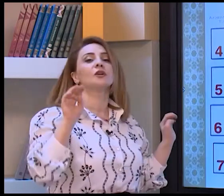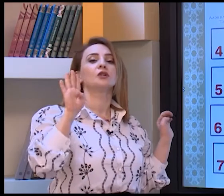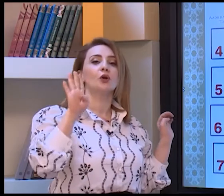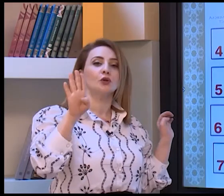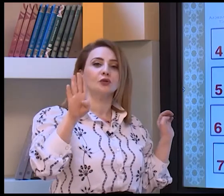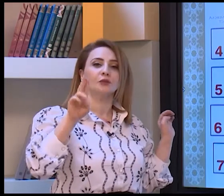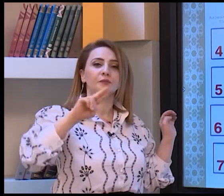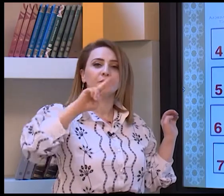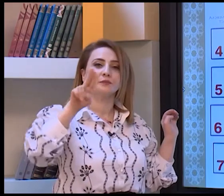4